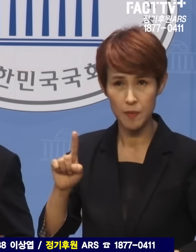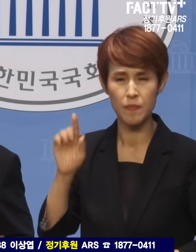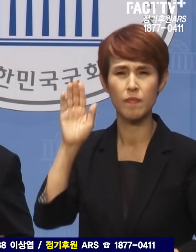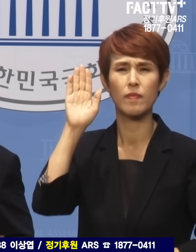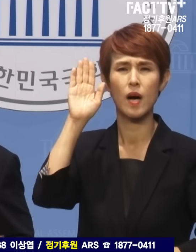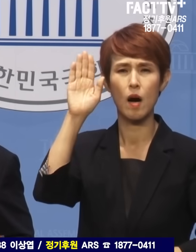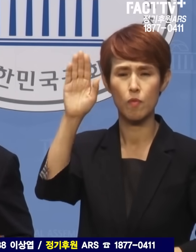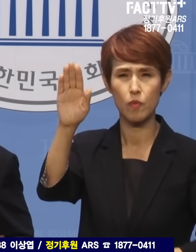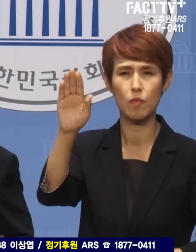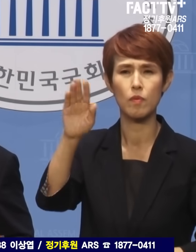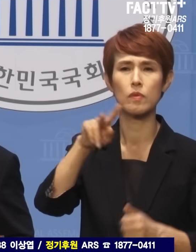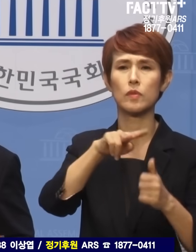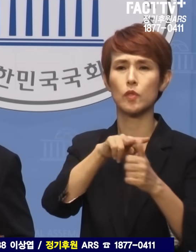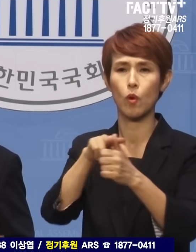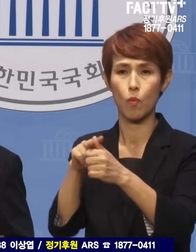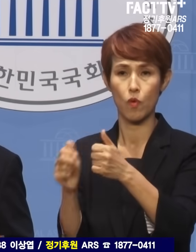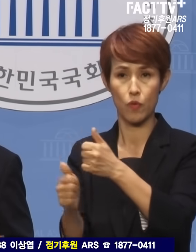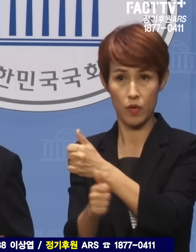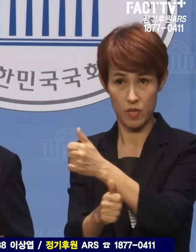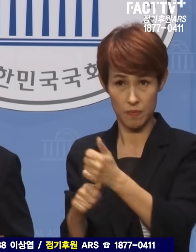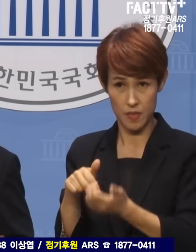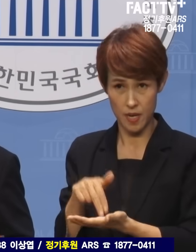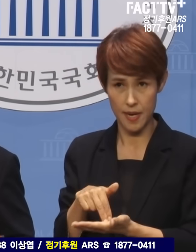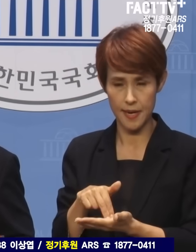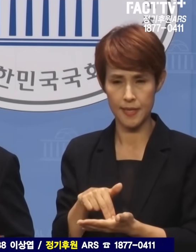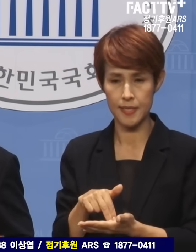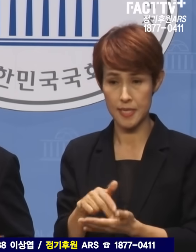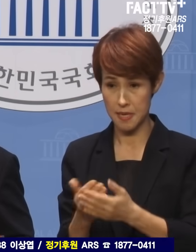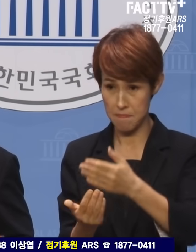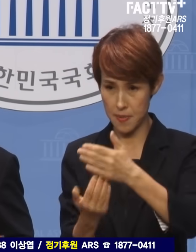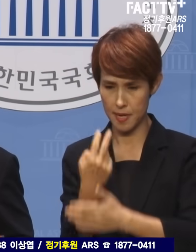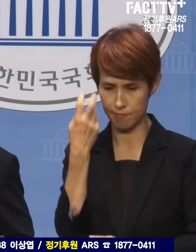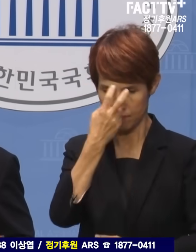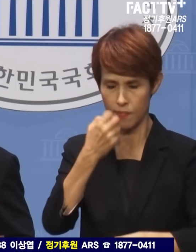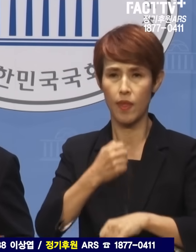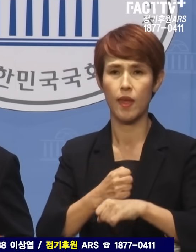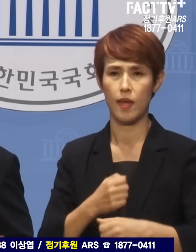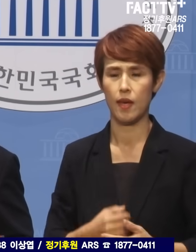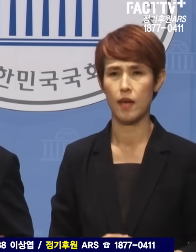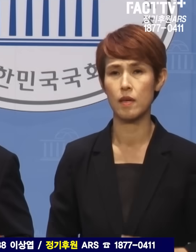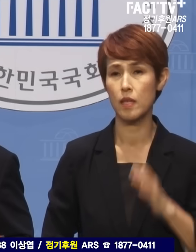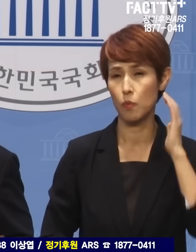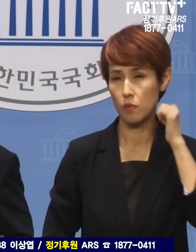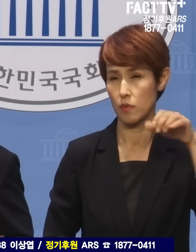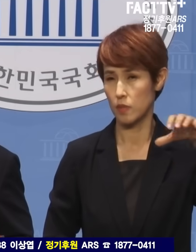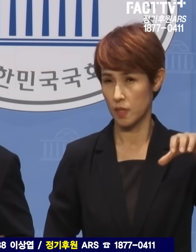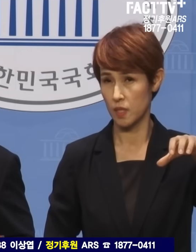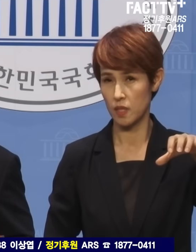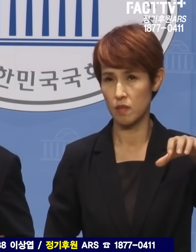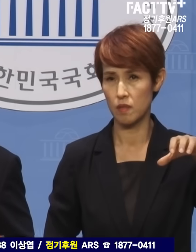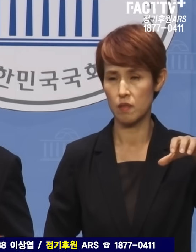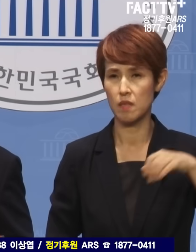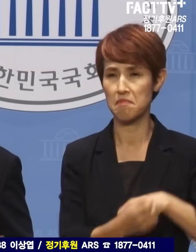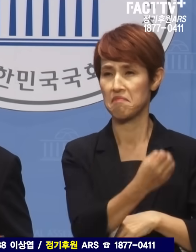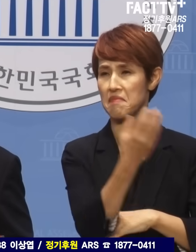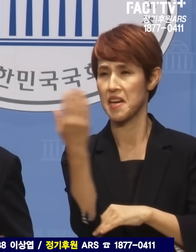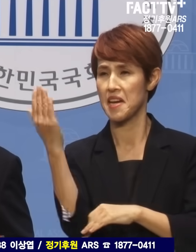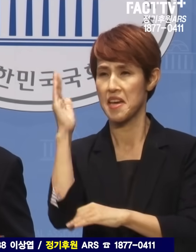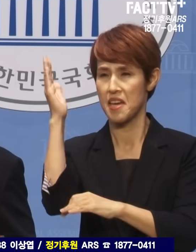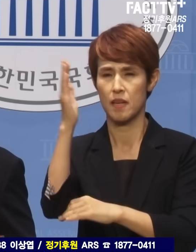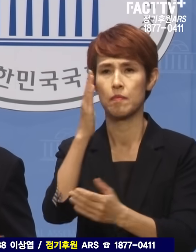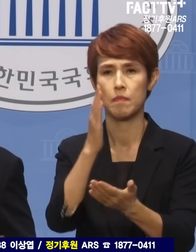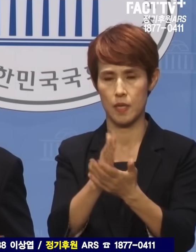정보위 정보위에서이 사건을 철저히 다룰 것입니다 대통령실은 언론 플레이할 생각하지